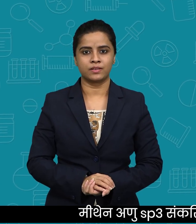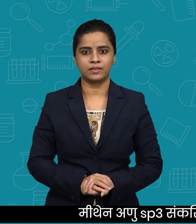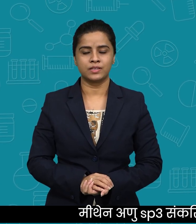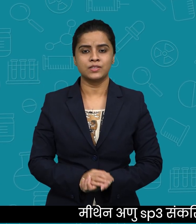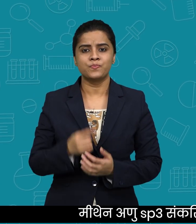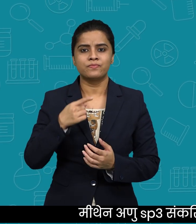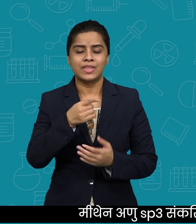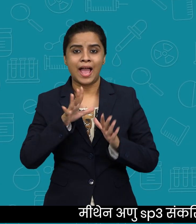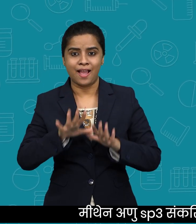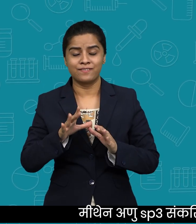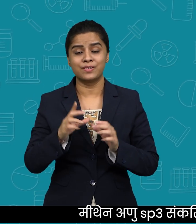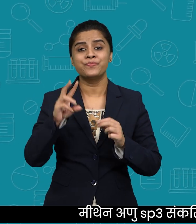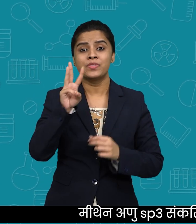है।